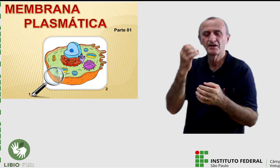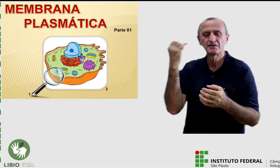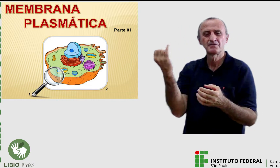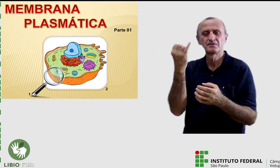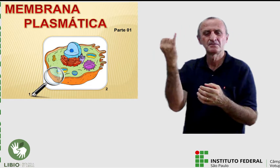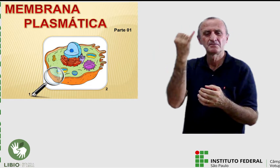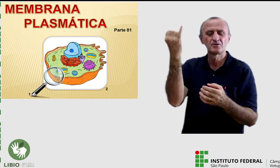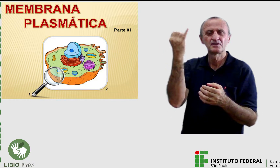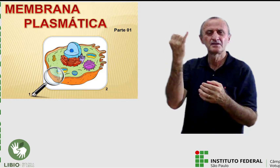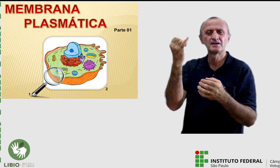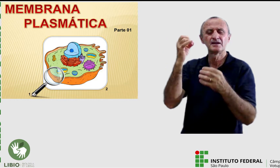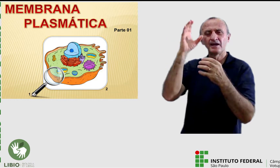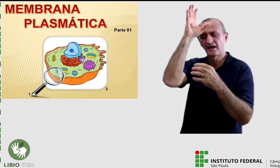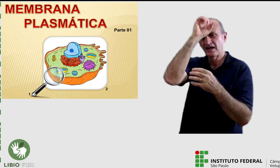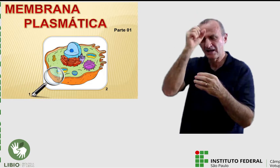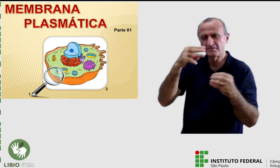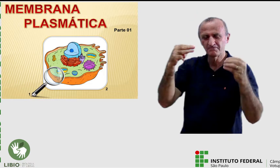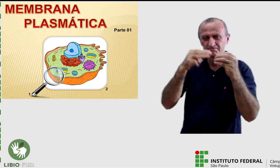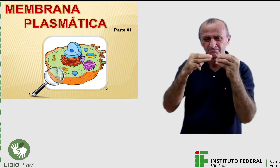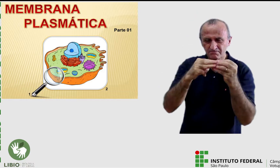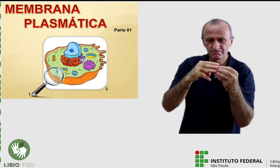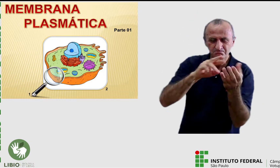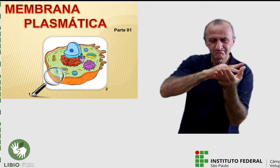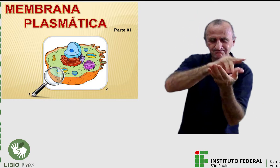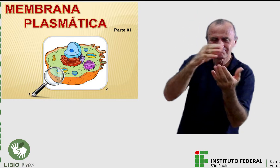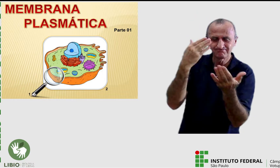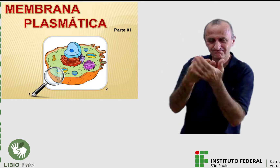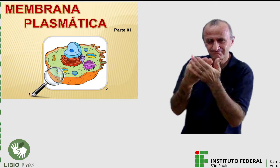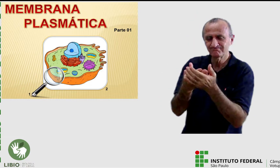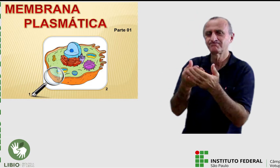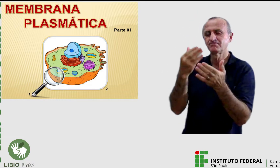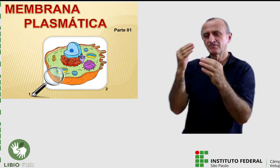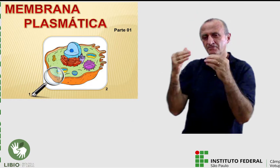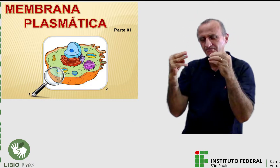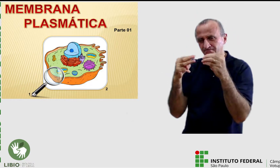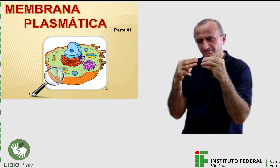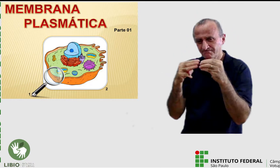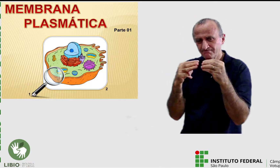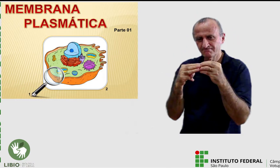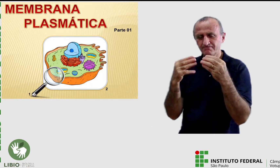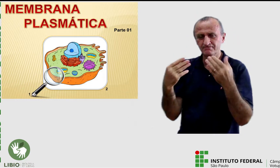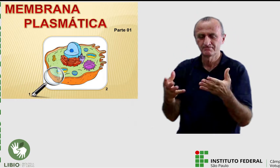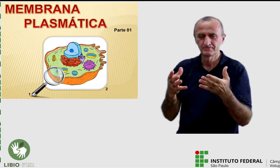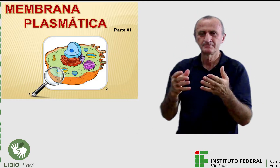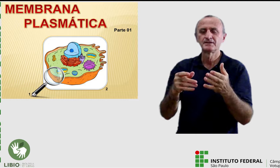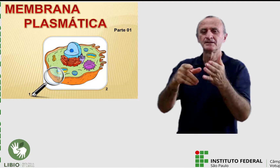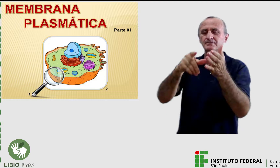muito importante, aprender sobre a célula, citologia, o estudo da célula. Mas antes nós